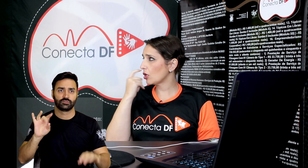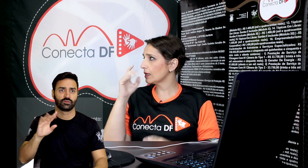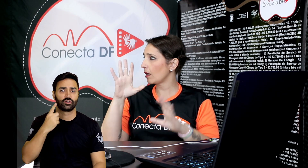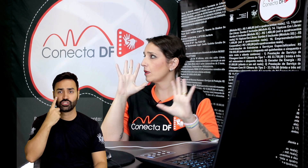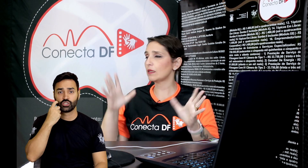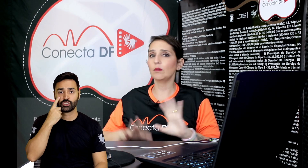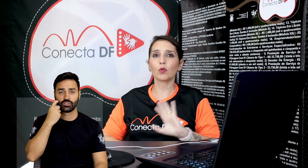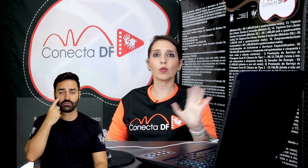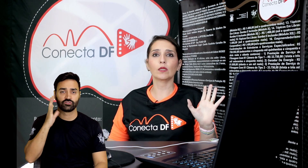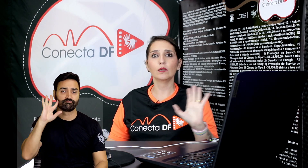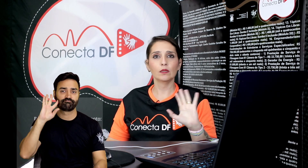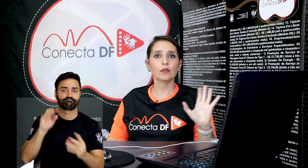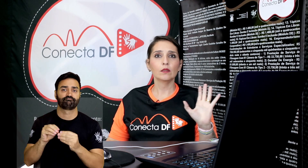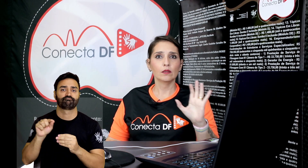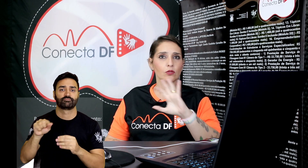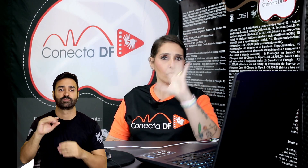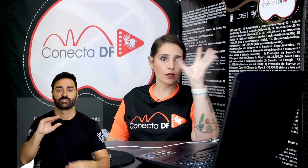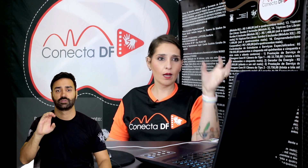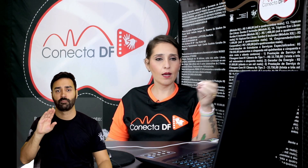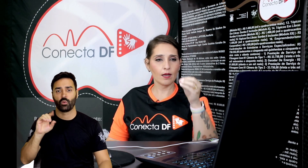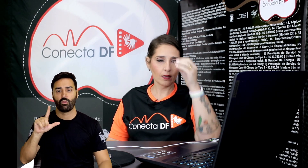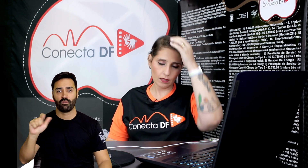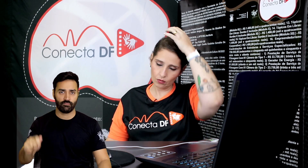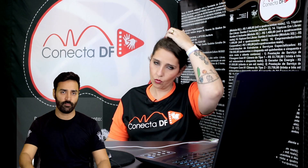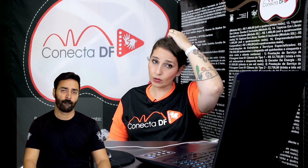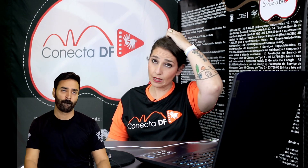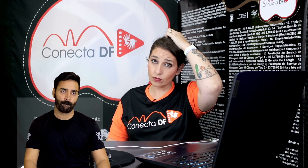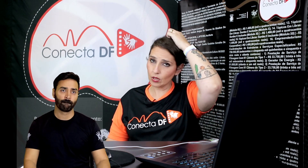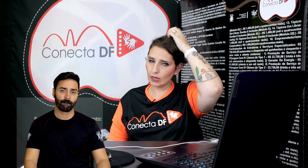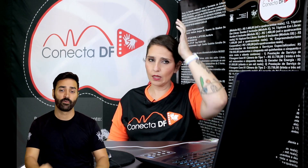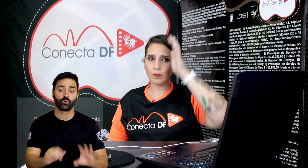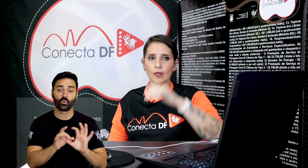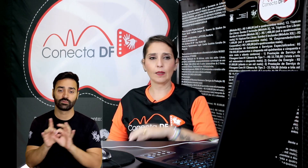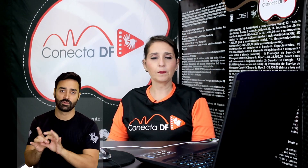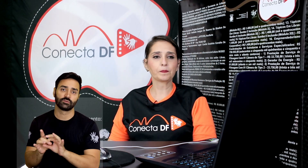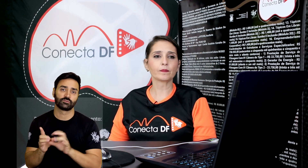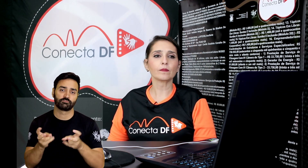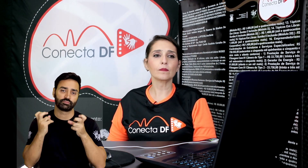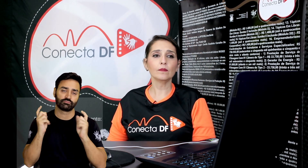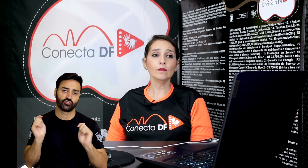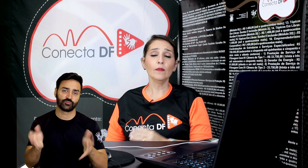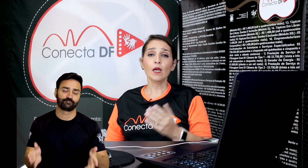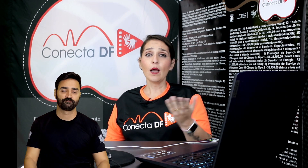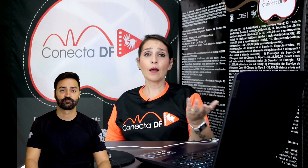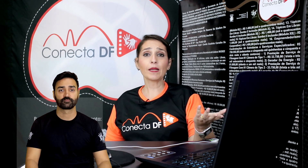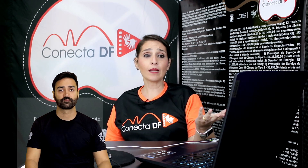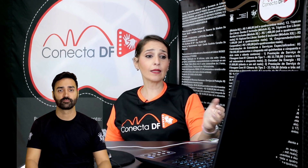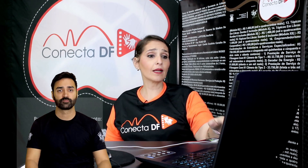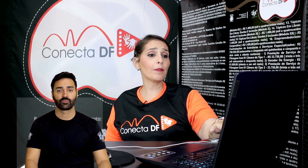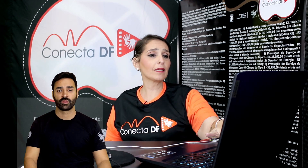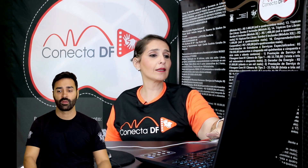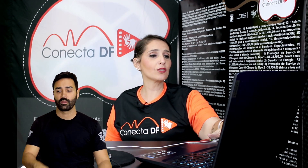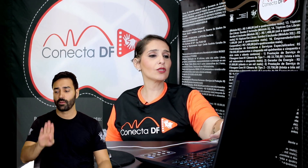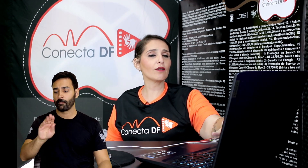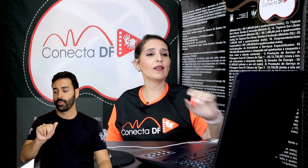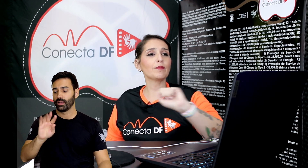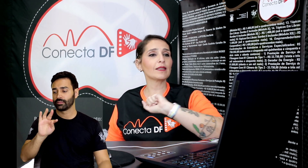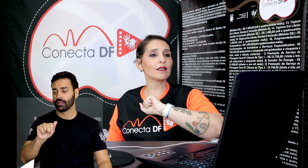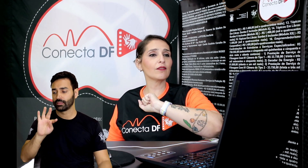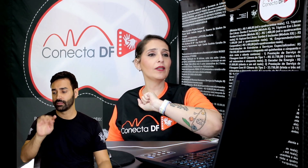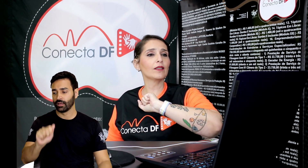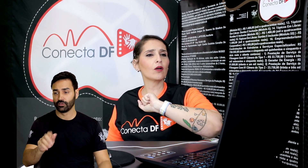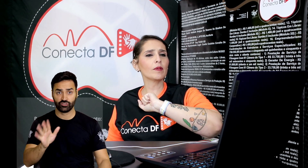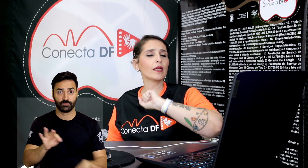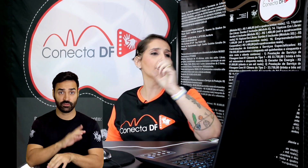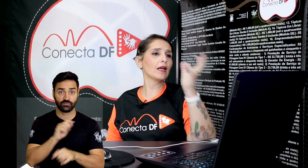aqui e já sabe que é cebola. Já tá, o contexto já determina. A batata a gente já fez,